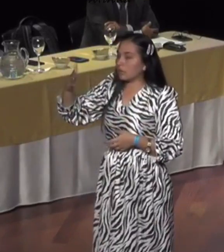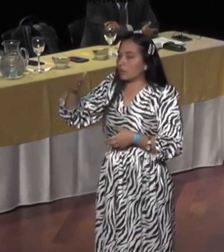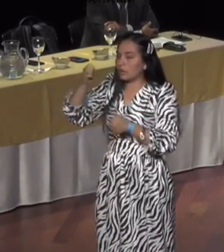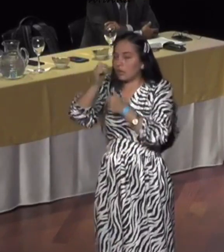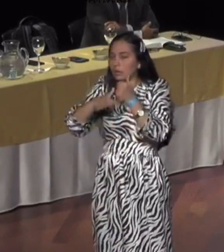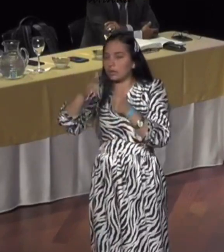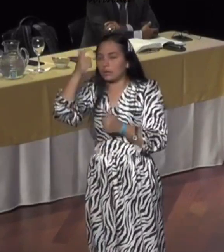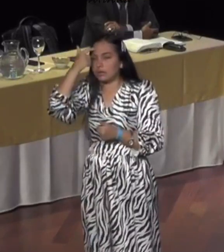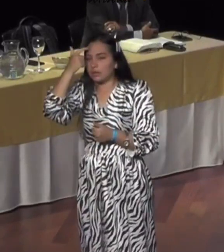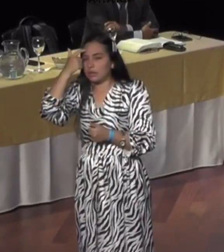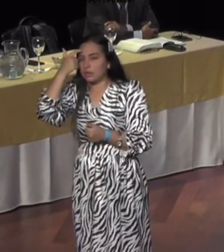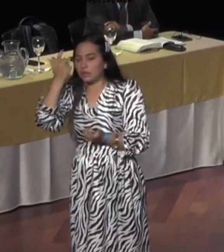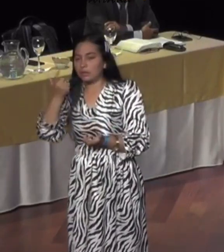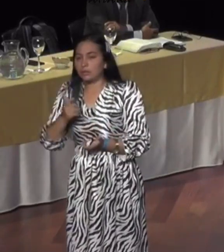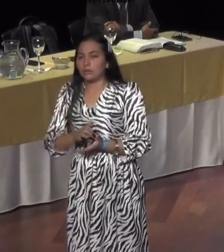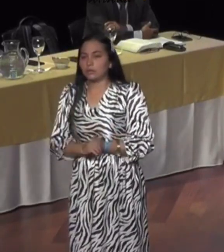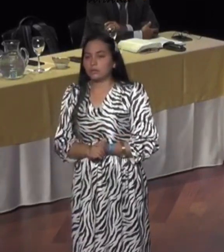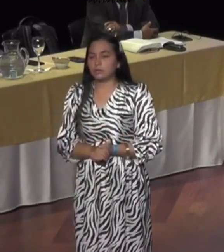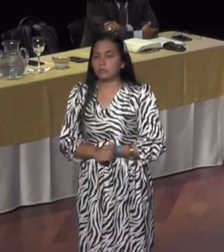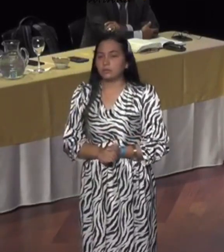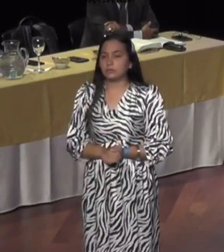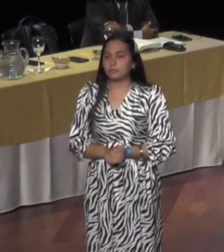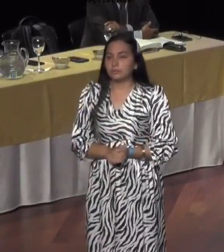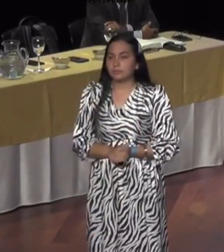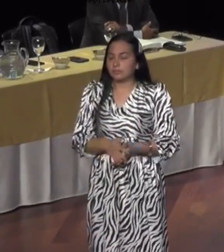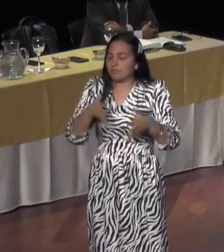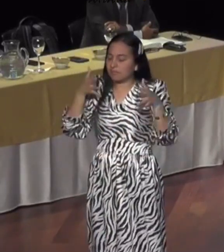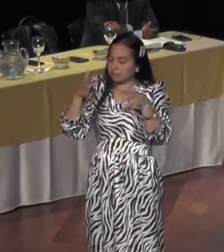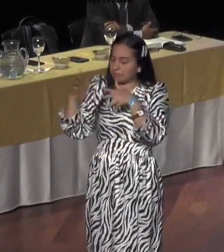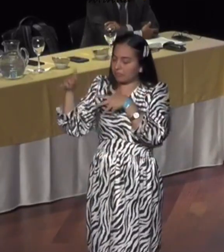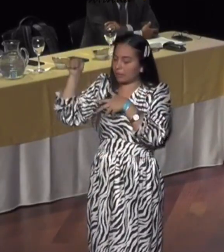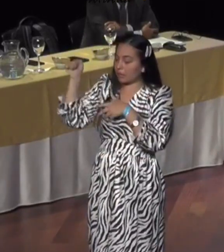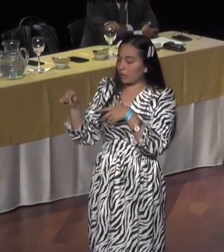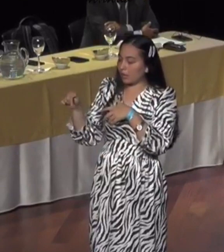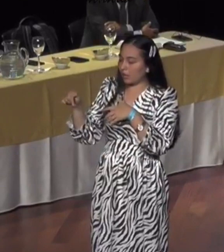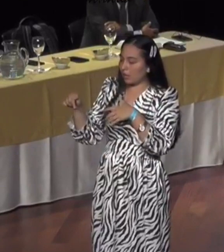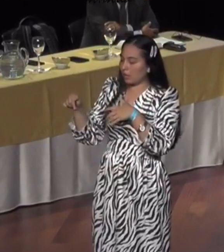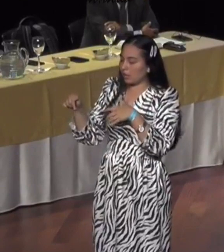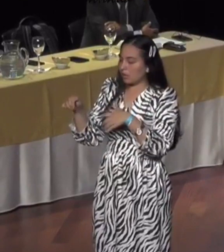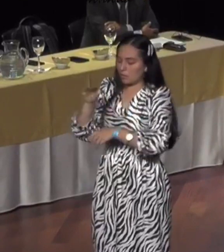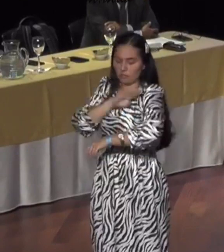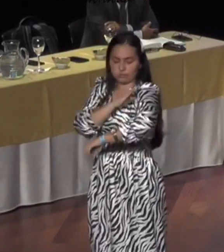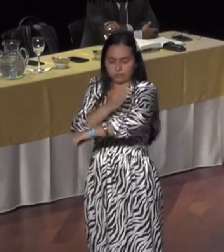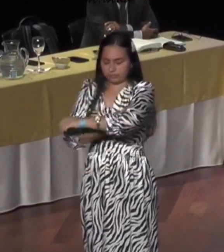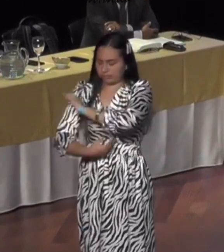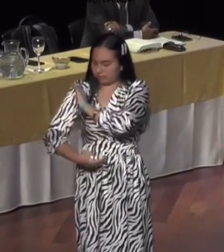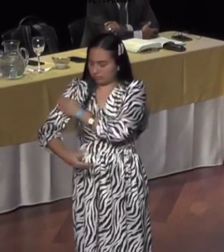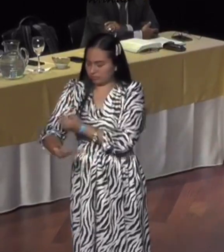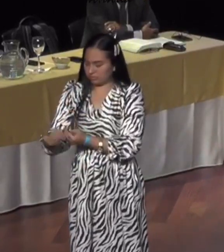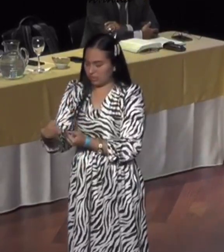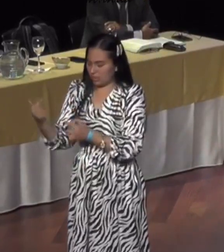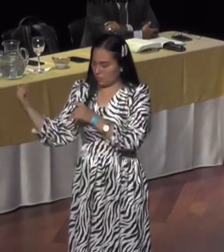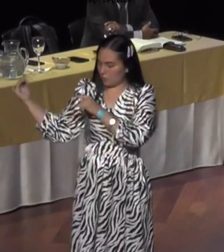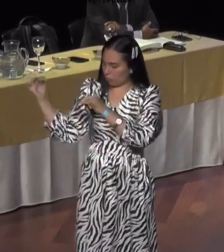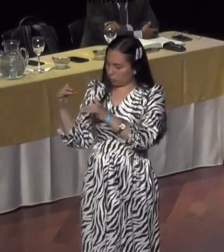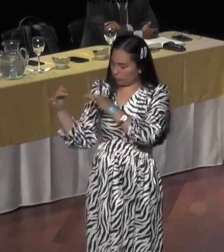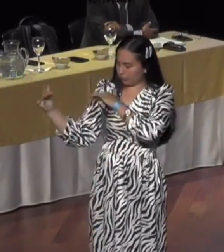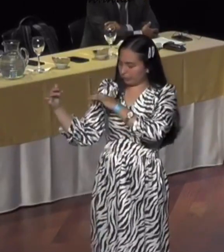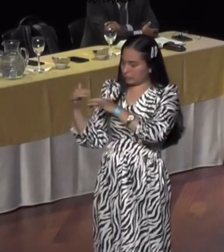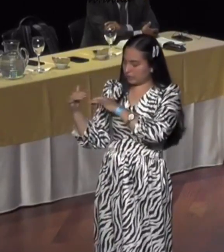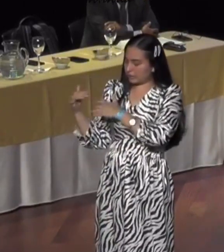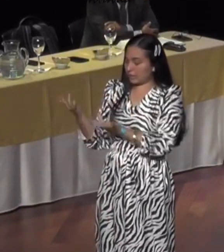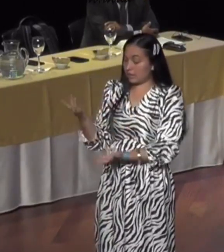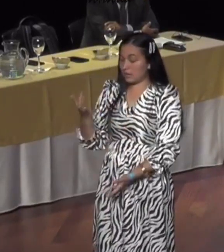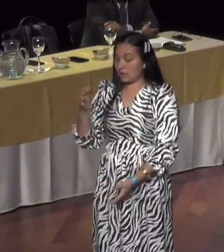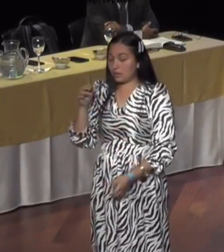personas fieras, y entonces tenía mucha estrategia militar, y Moisés sintió el llamado la primera vez y él creyó que